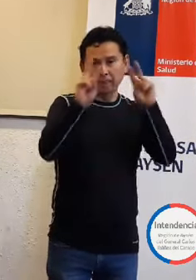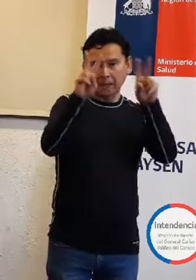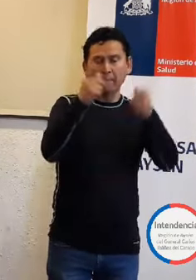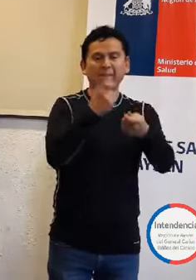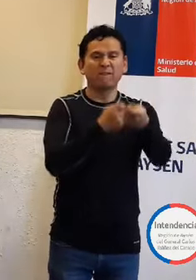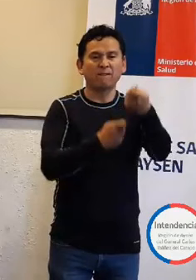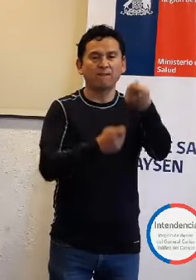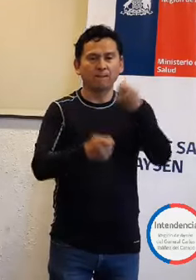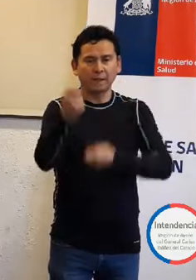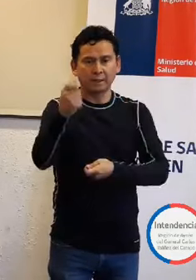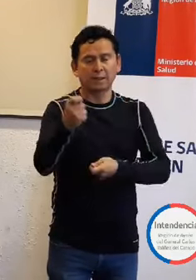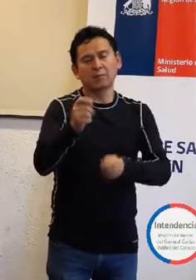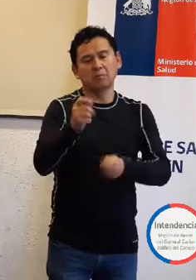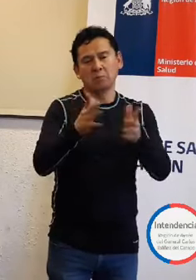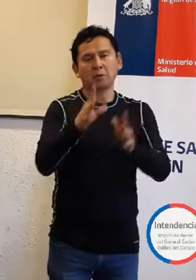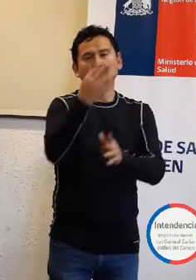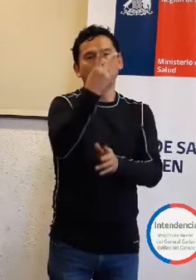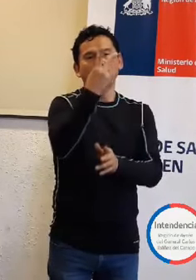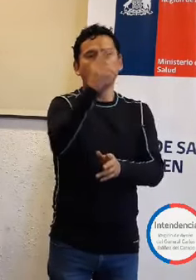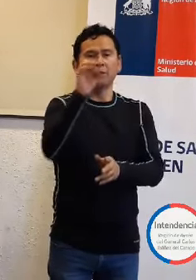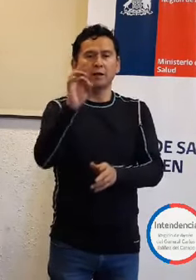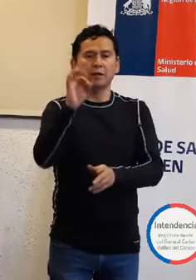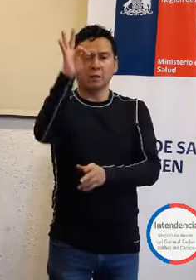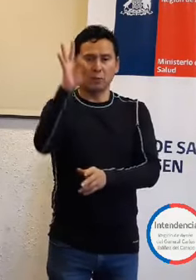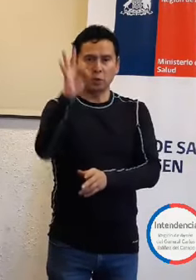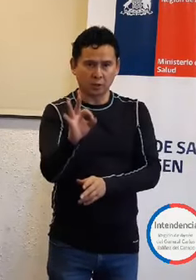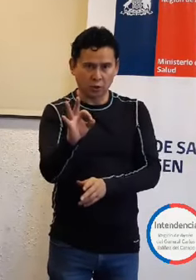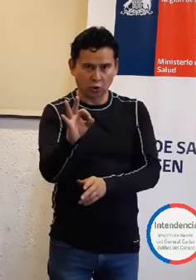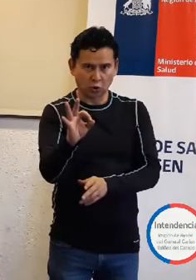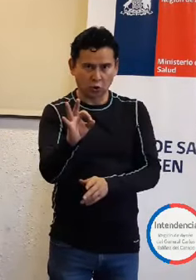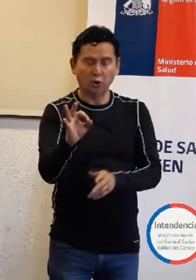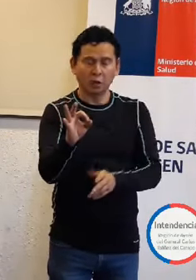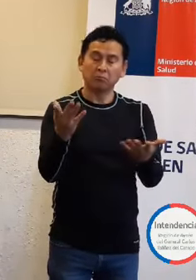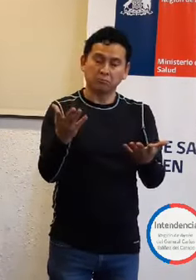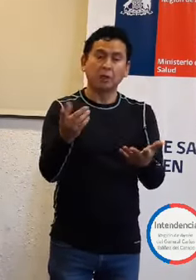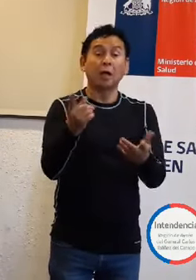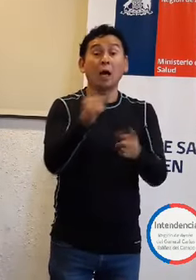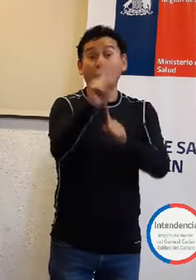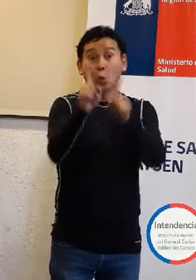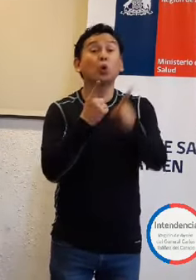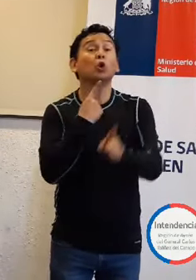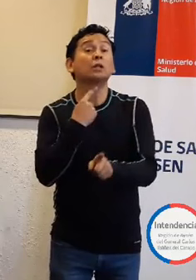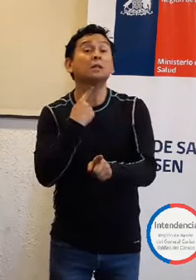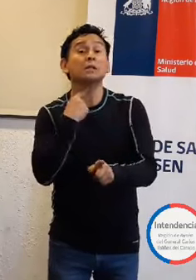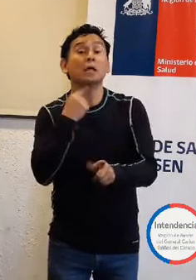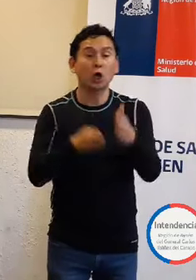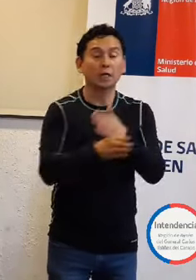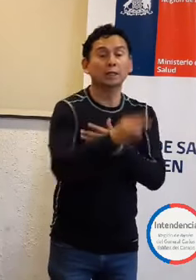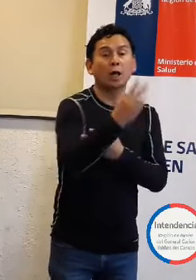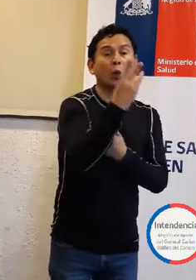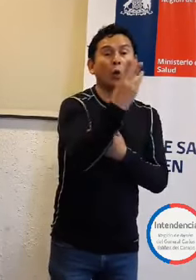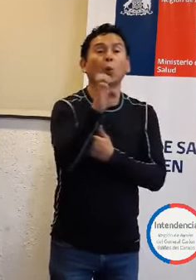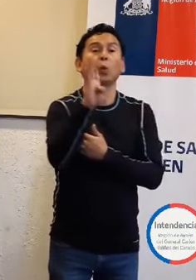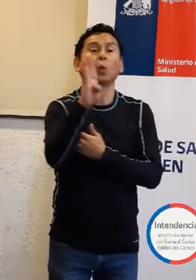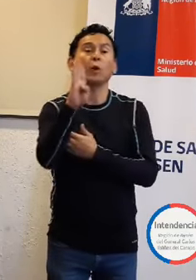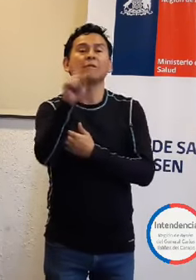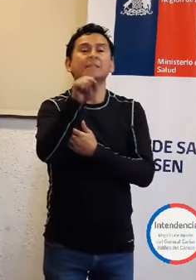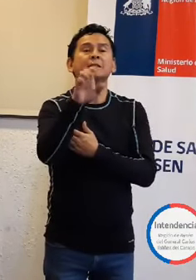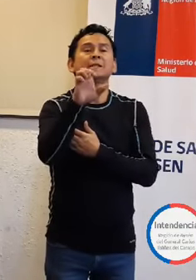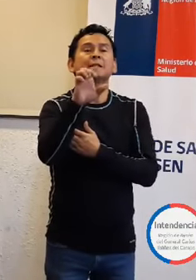ventas en al menos un 20%. Los interesados deben ingresar a la página web de www.cercotec